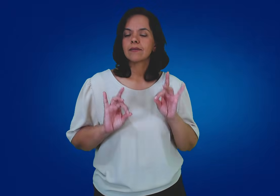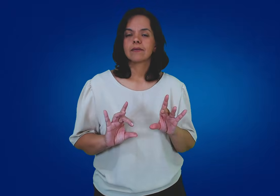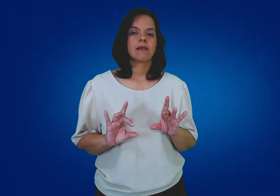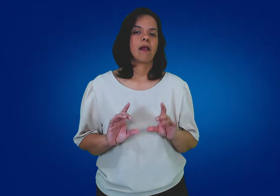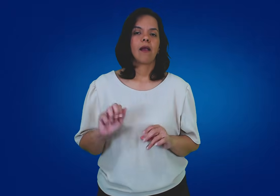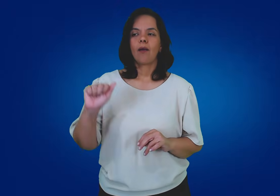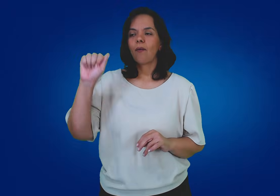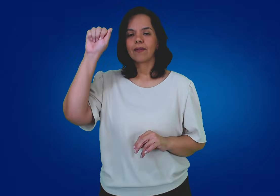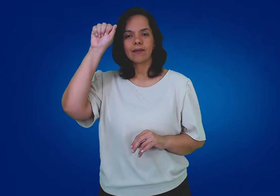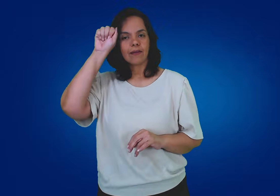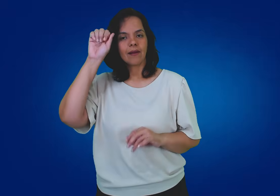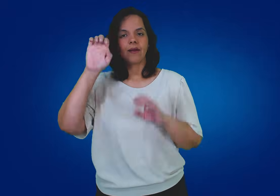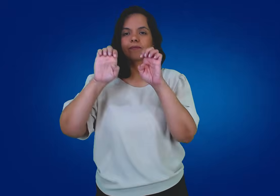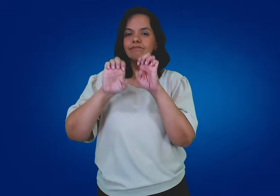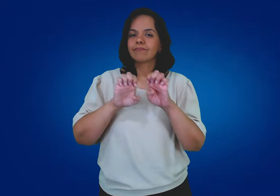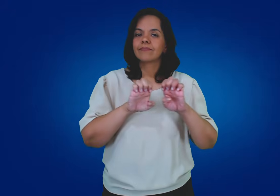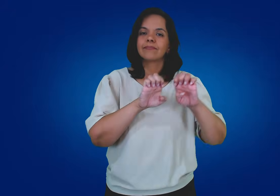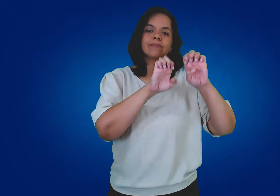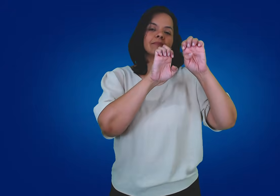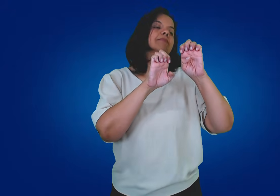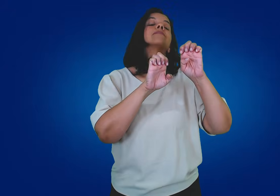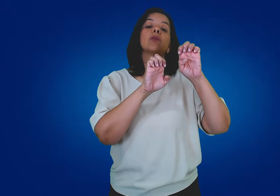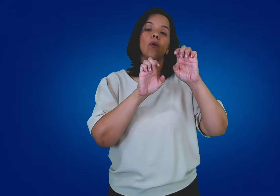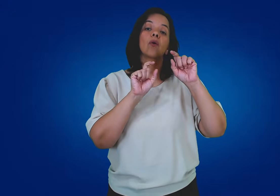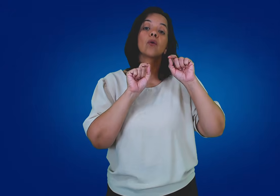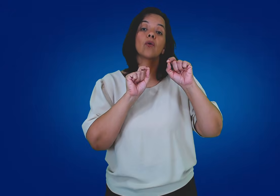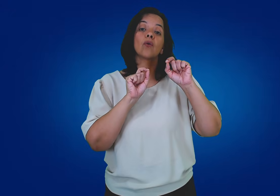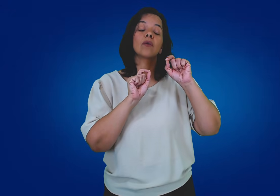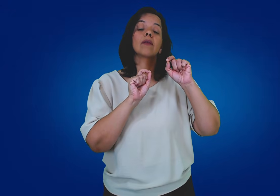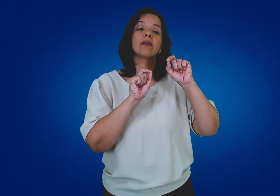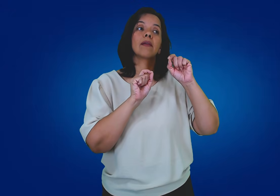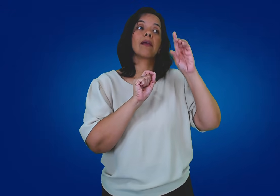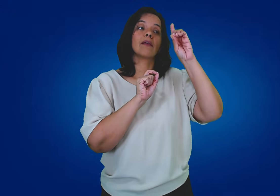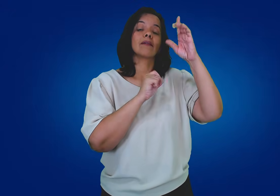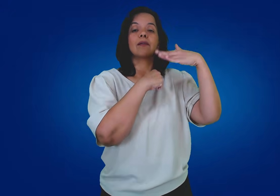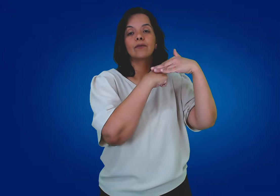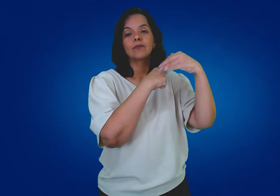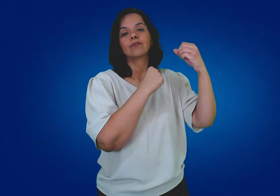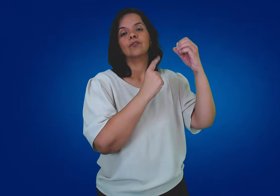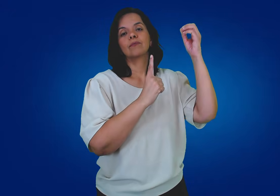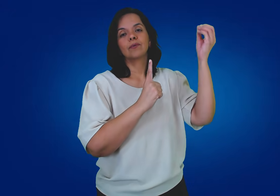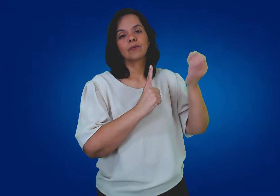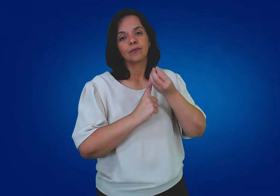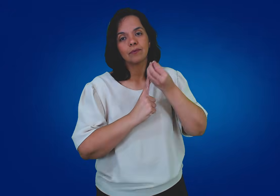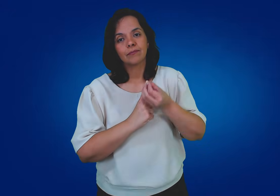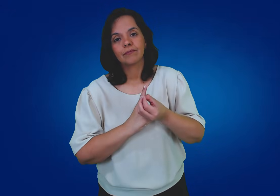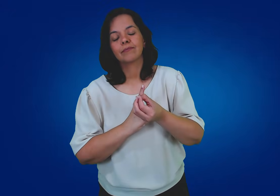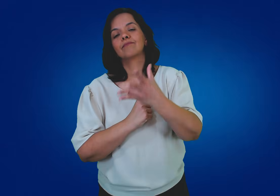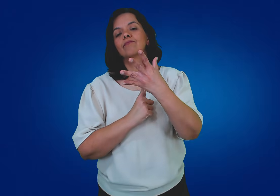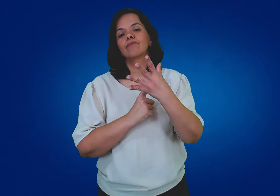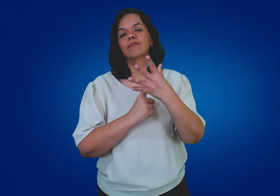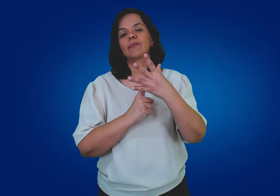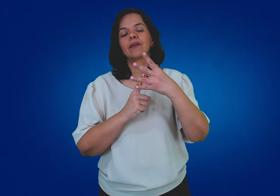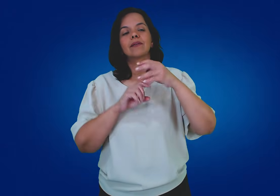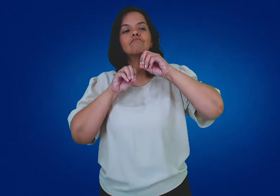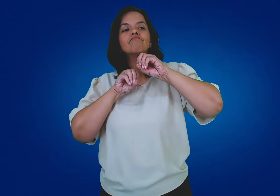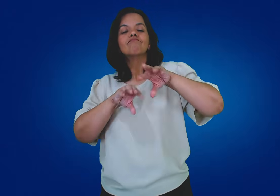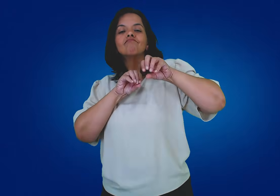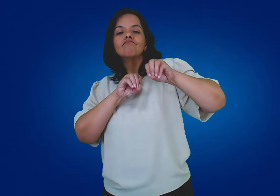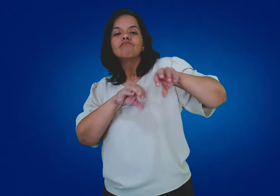Também sei que homens especiais, assim como Adão, Enoque, Deus chama